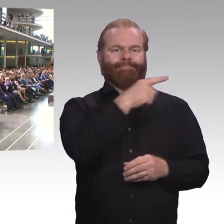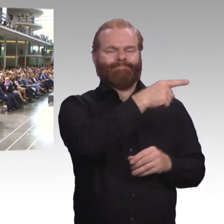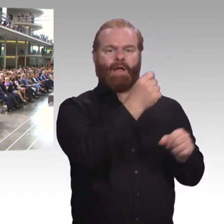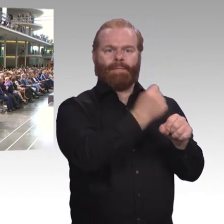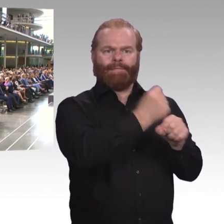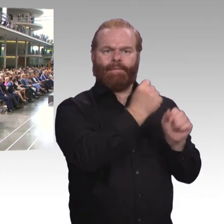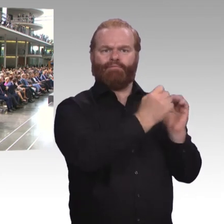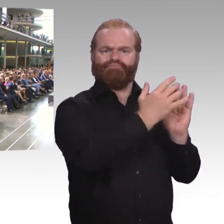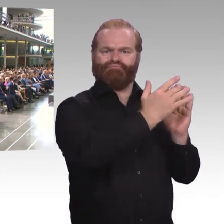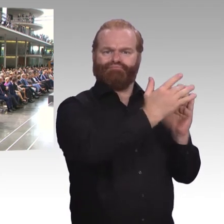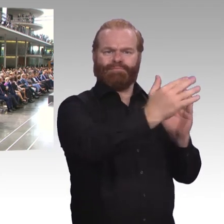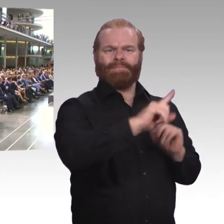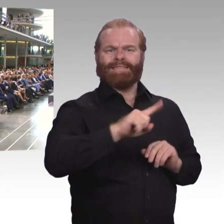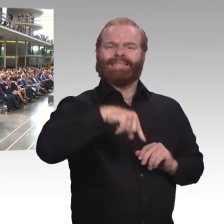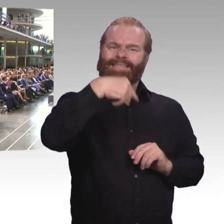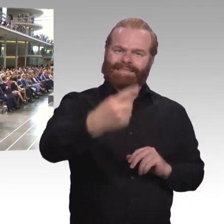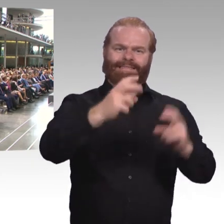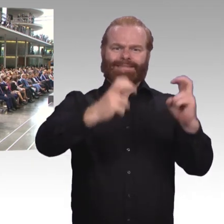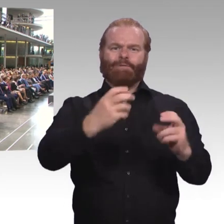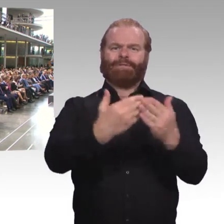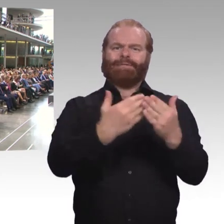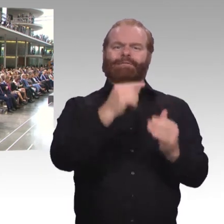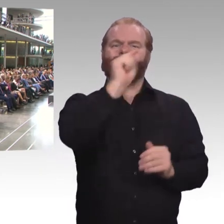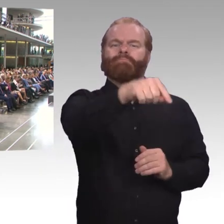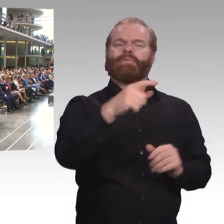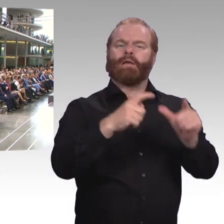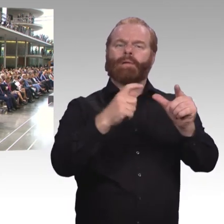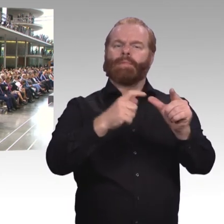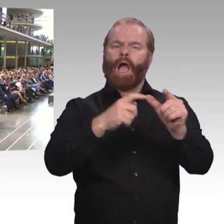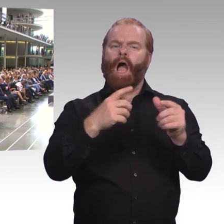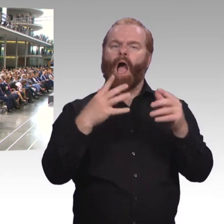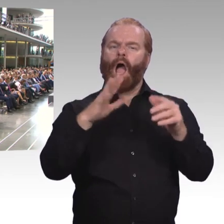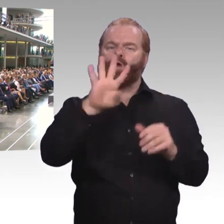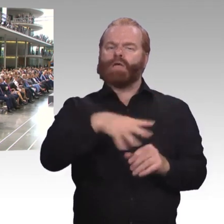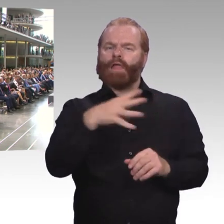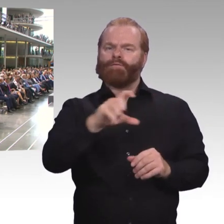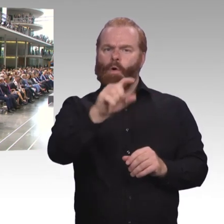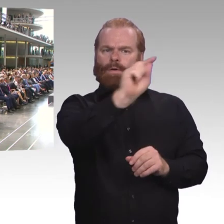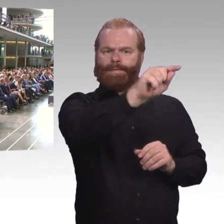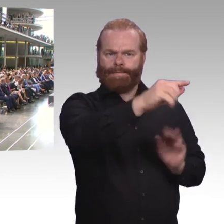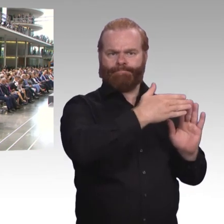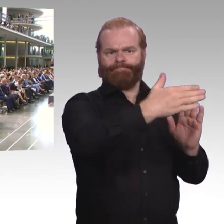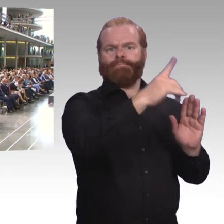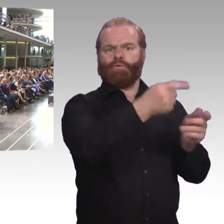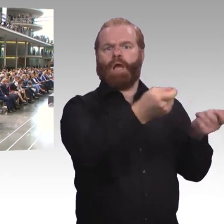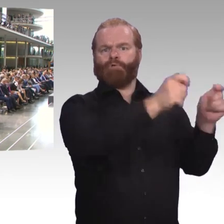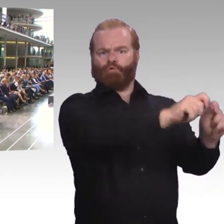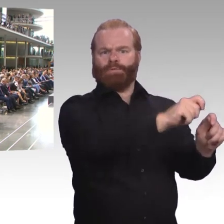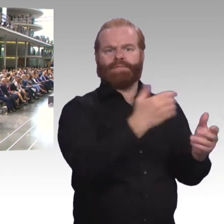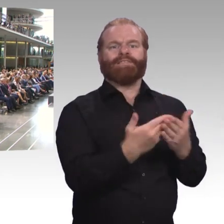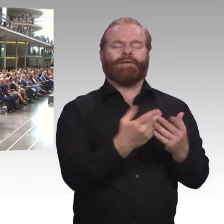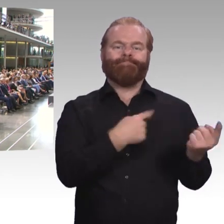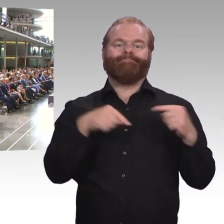Mit Augenmaß und Kreativität werden wir aber gemeinsam auch an diesem Ort eine würdige